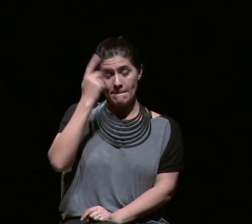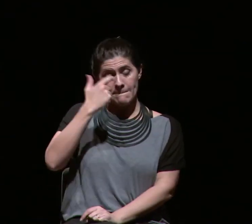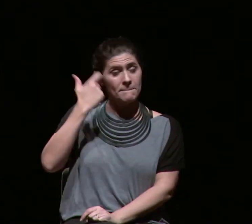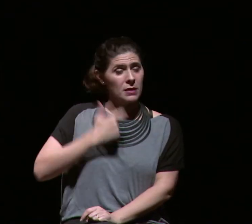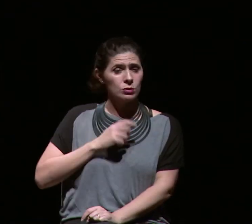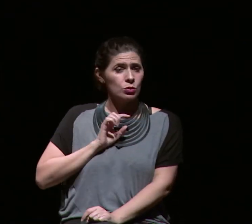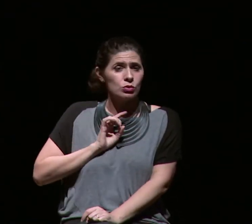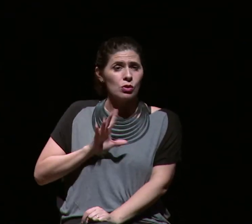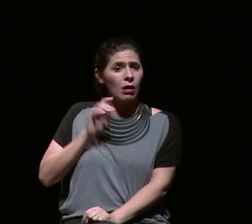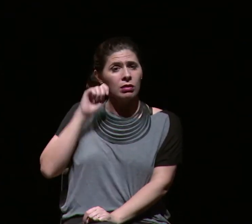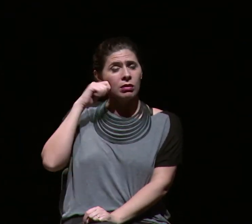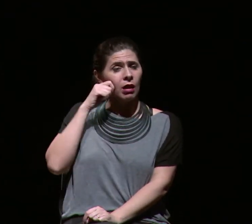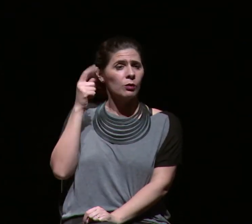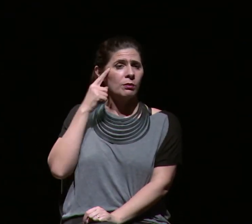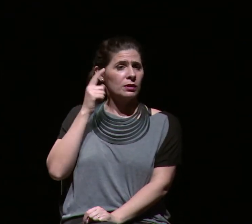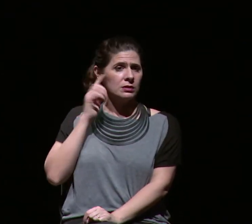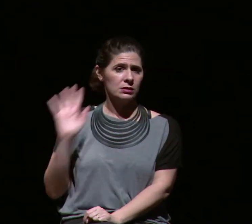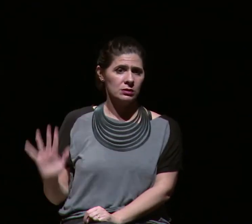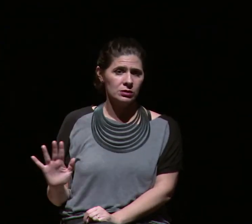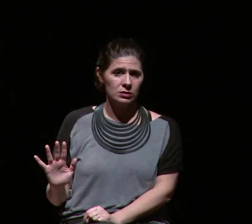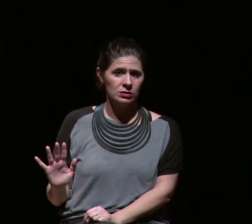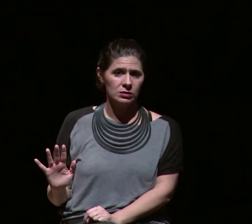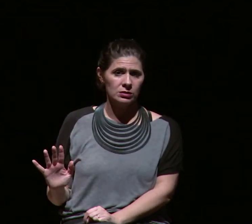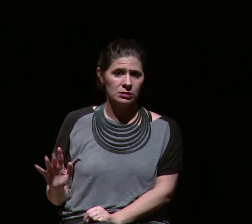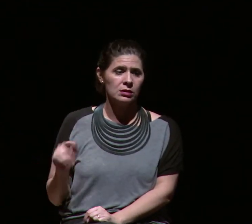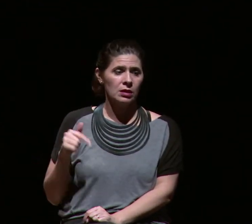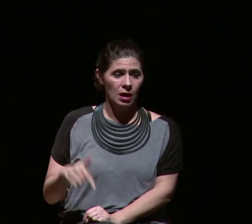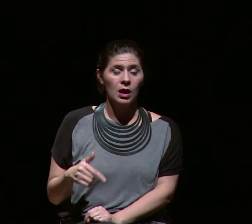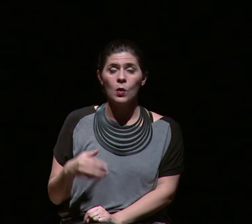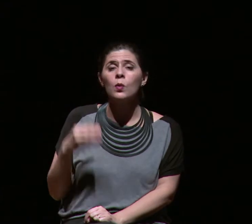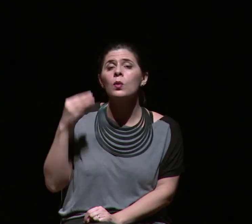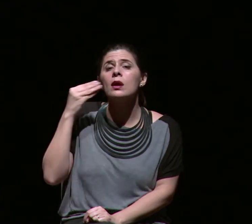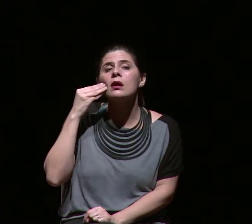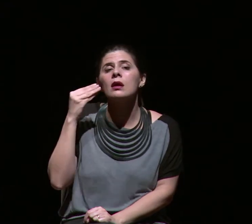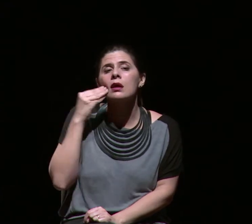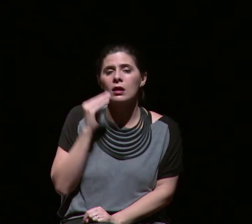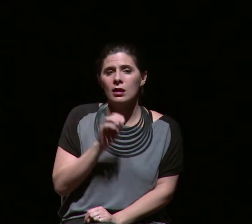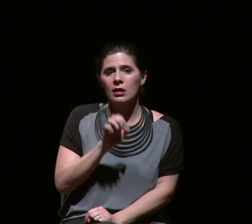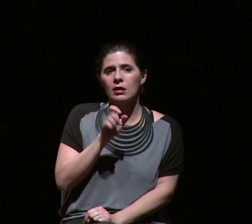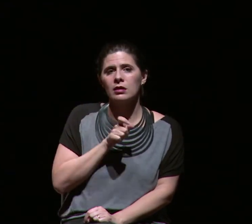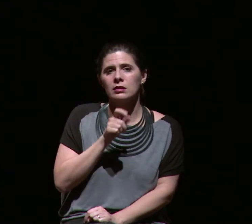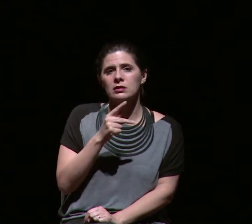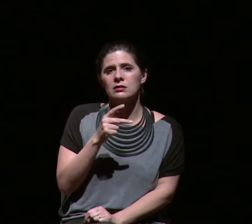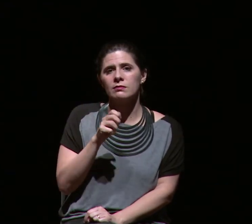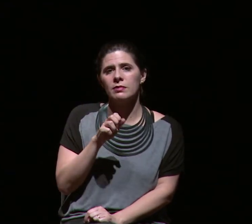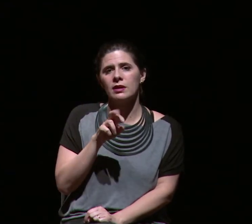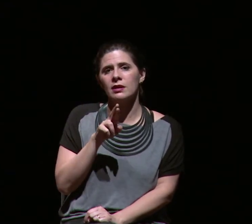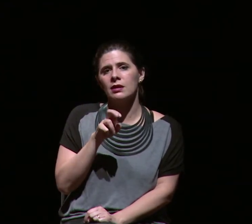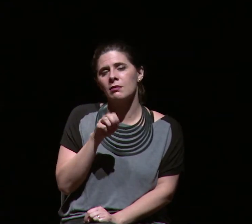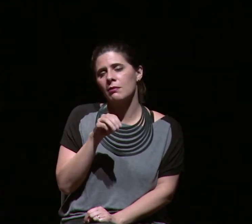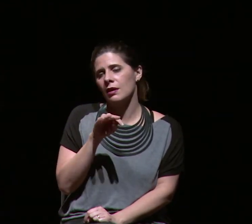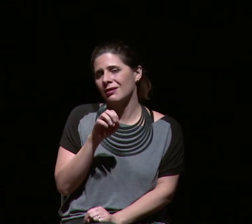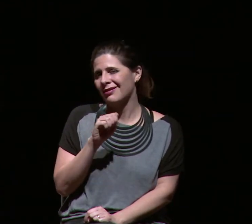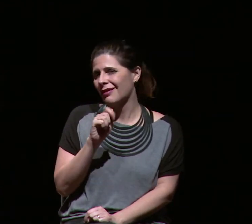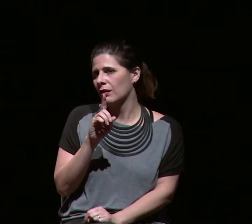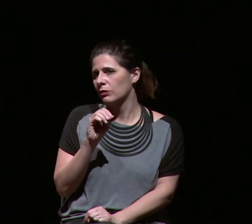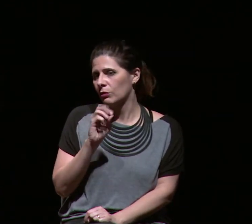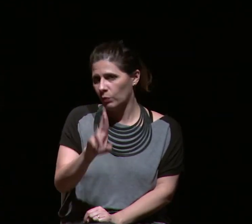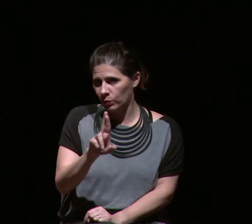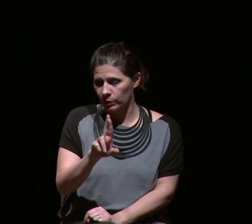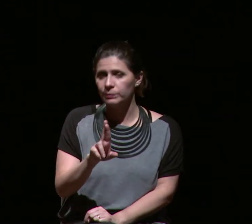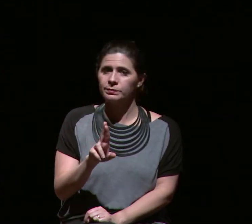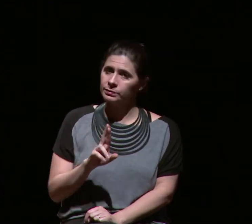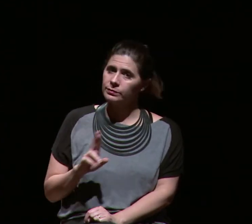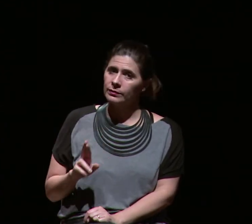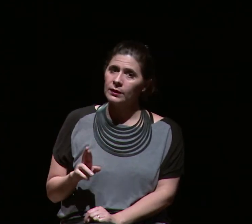pensante, como ele mesmo descreve, um experimentador. Entre aspas, tudo o que fiz,